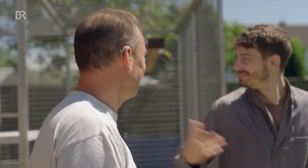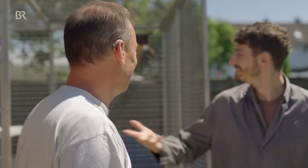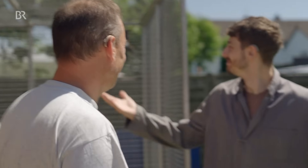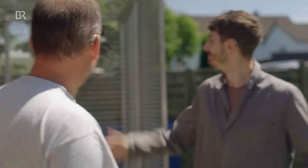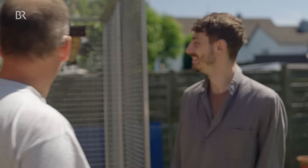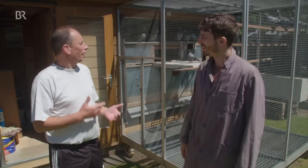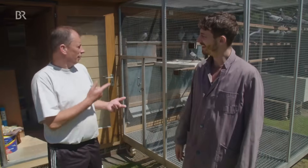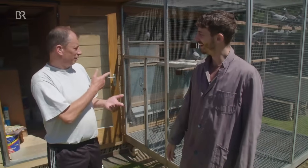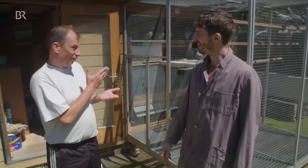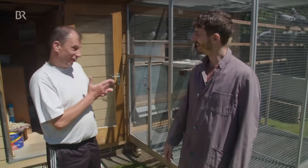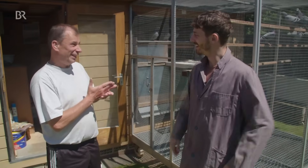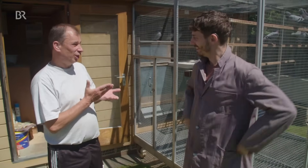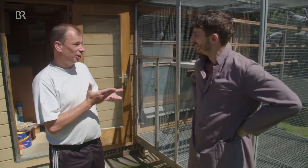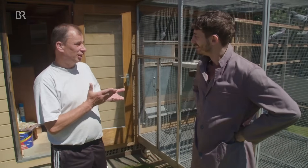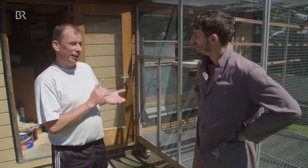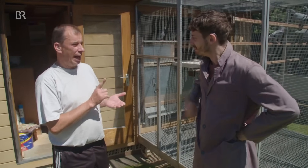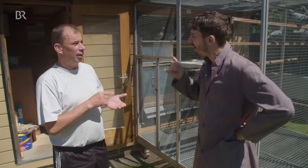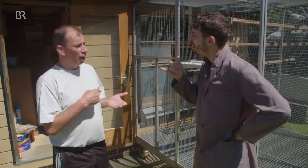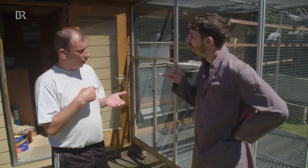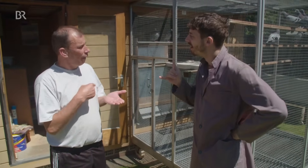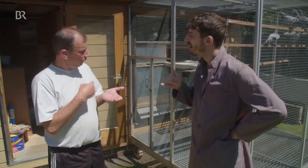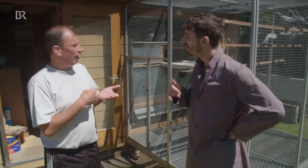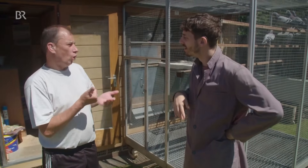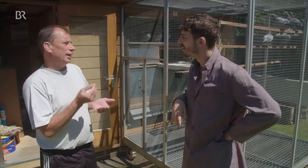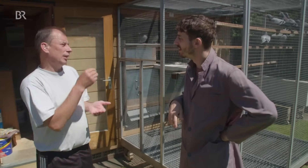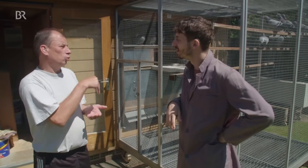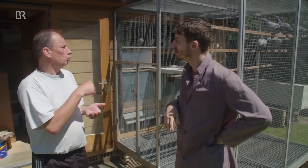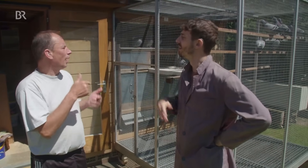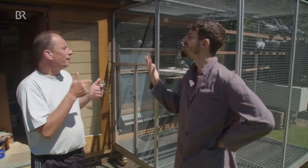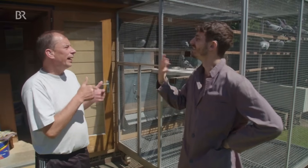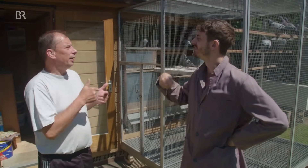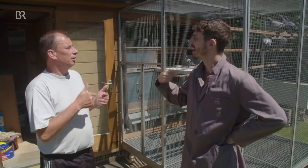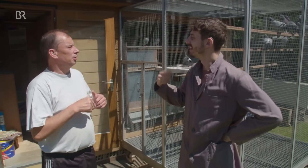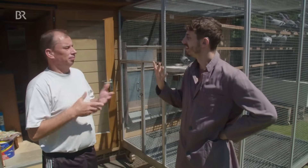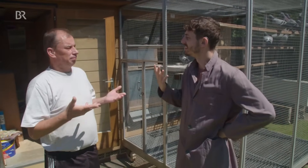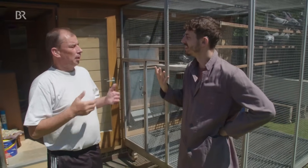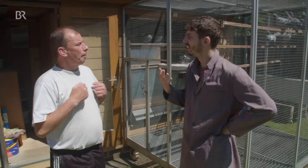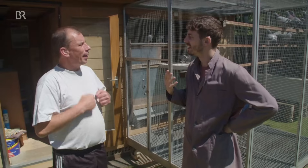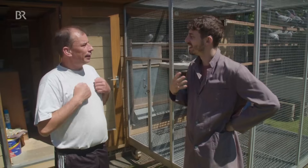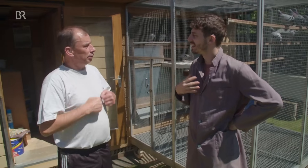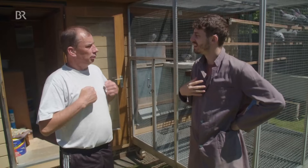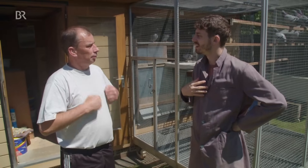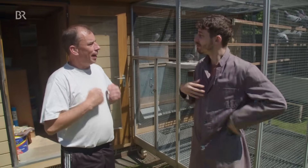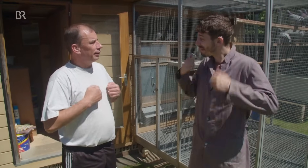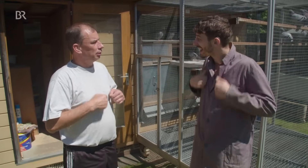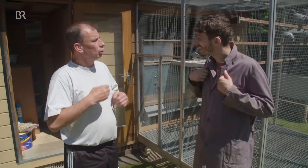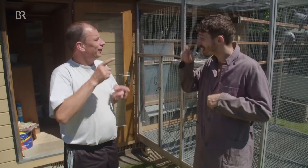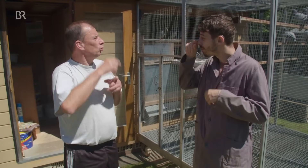Und jetzt? Jetzt sind wir noch nicht fertig. Eins gehört noch zur Pflege dazu. Was? Das Baden. Baden? Wie